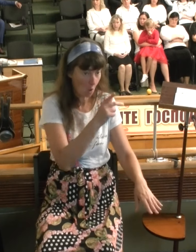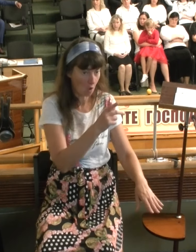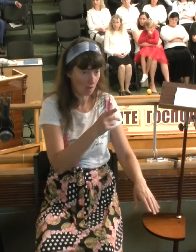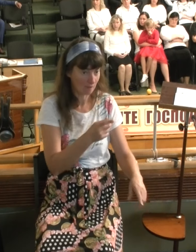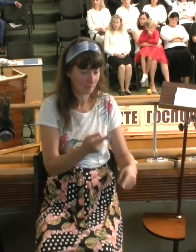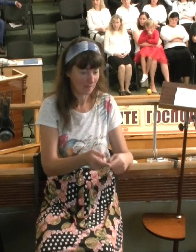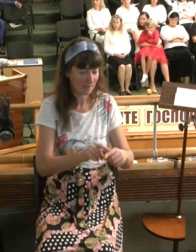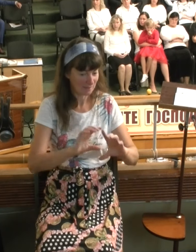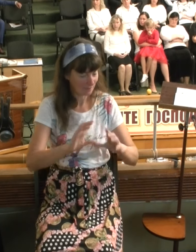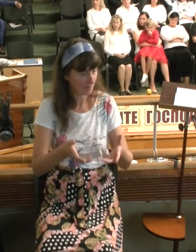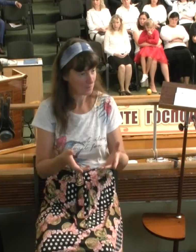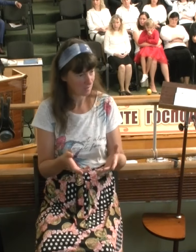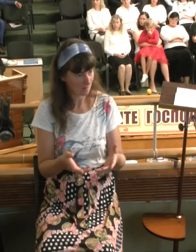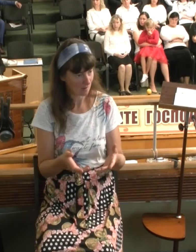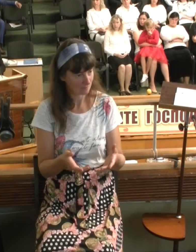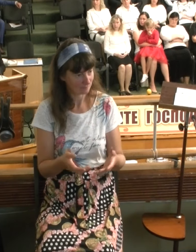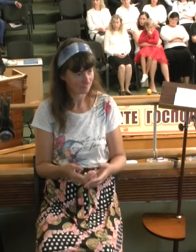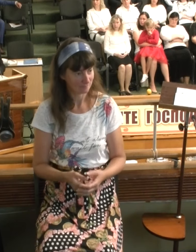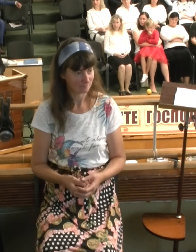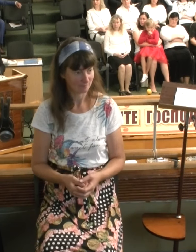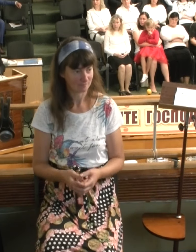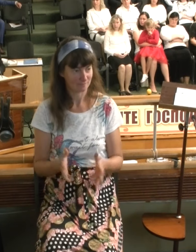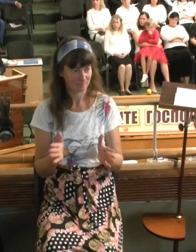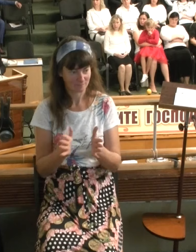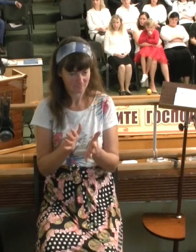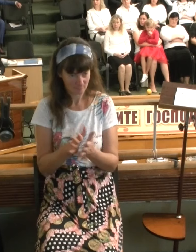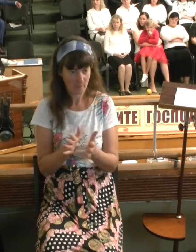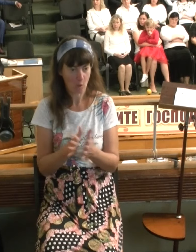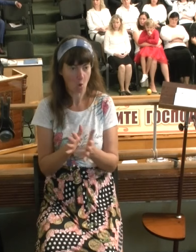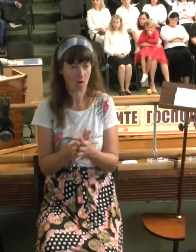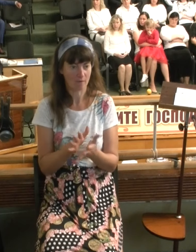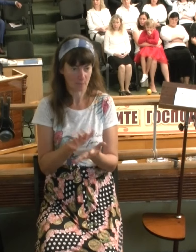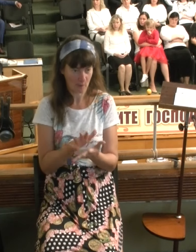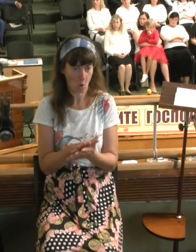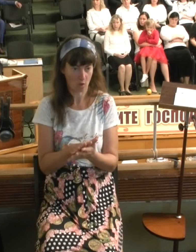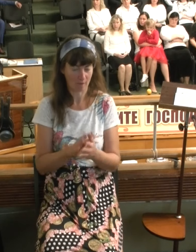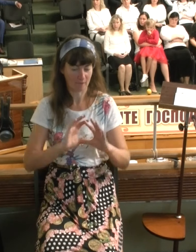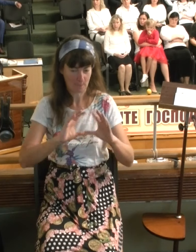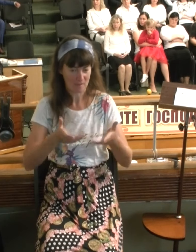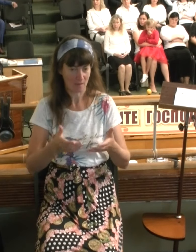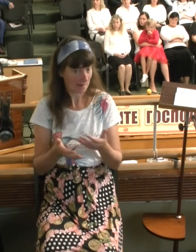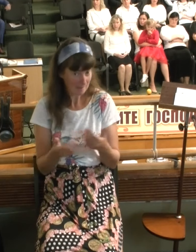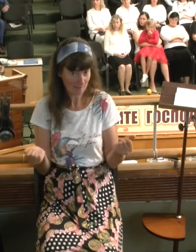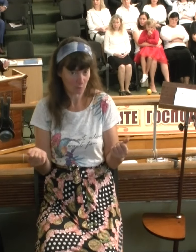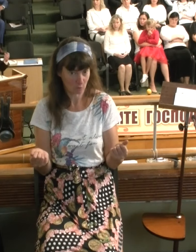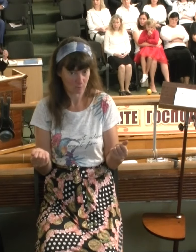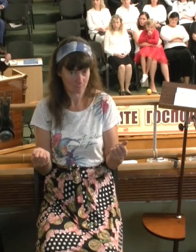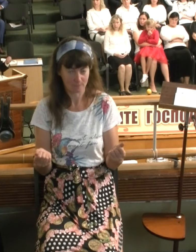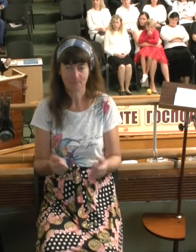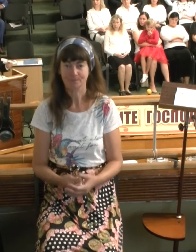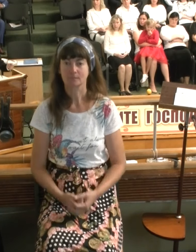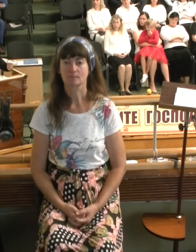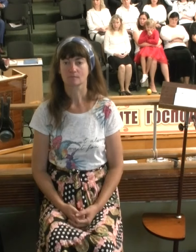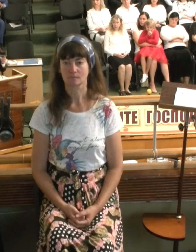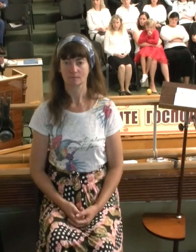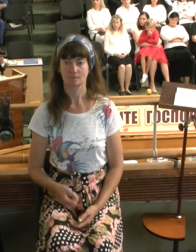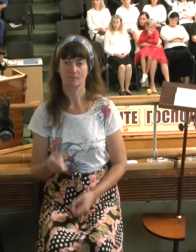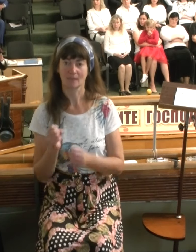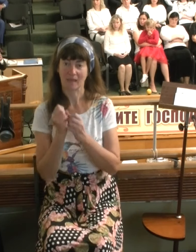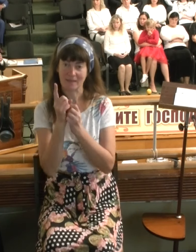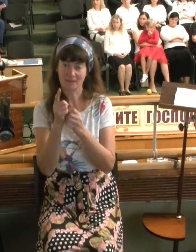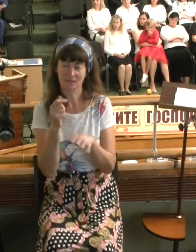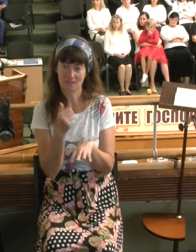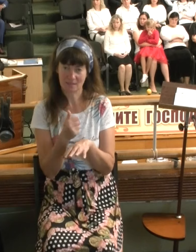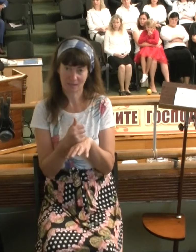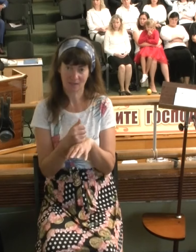в первом послании Коринфянам, 12 глава, апостол Павел пишет